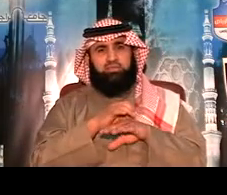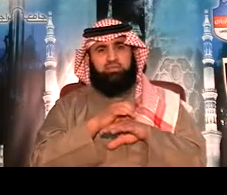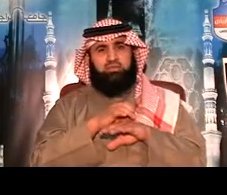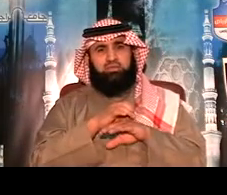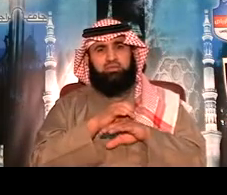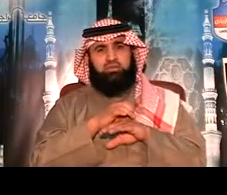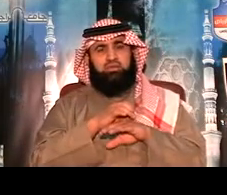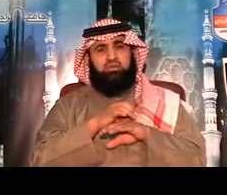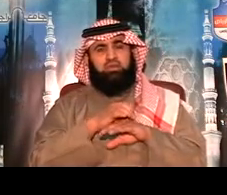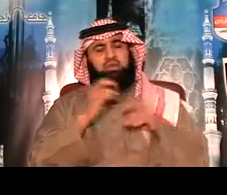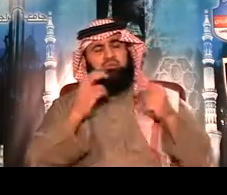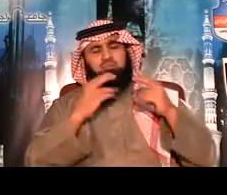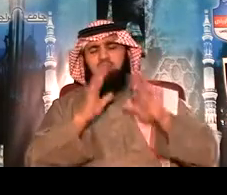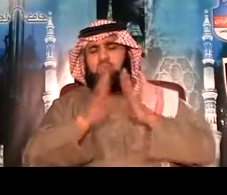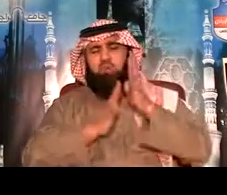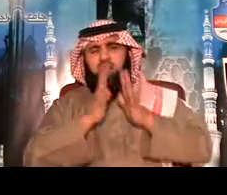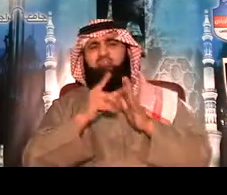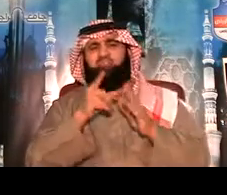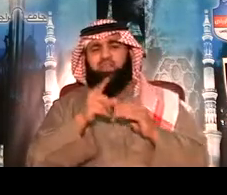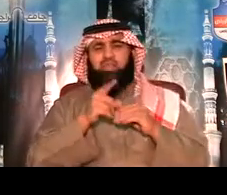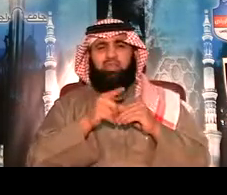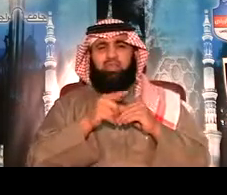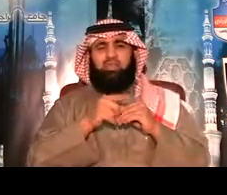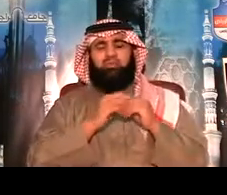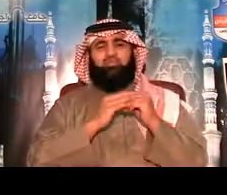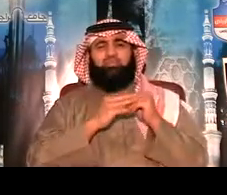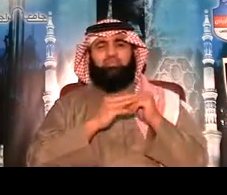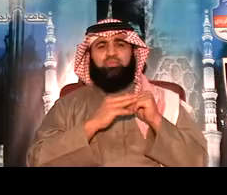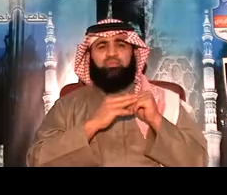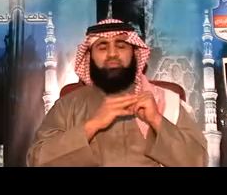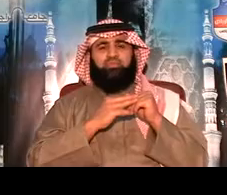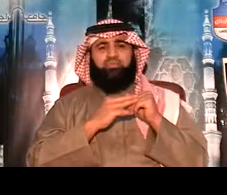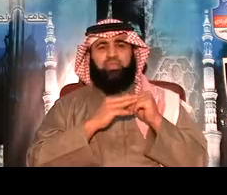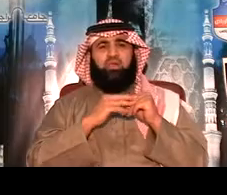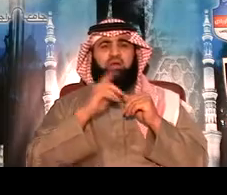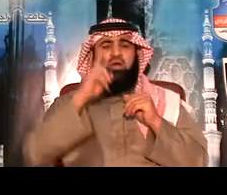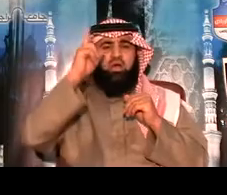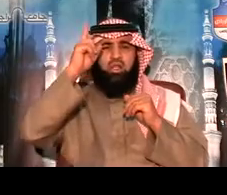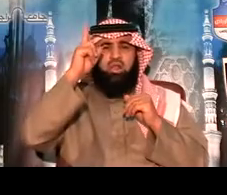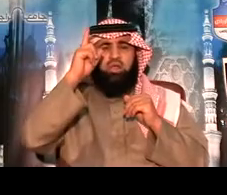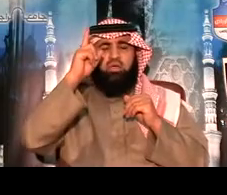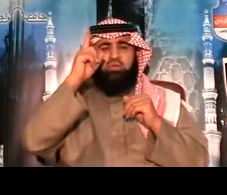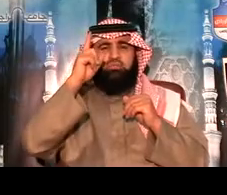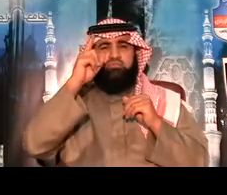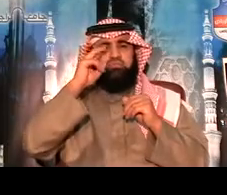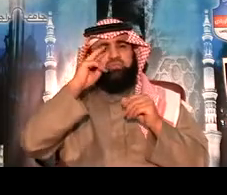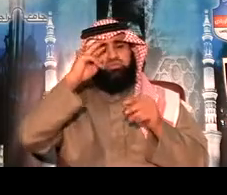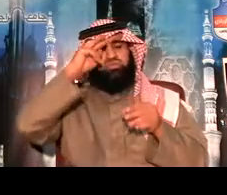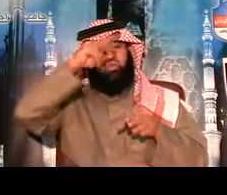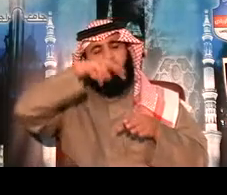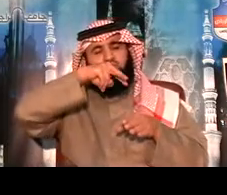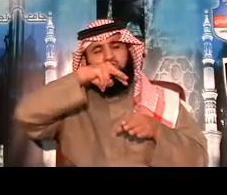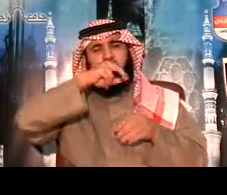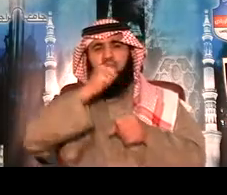يحدثهم ليحمدوه ولا ليثنوا عليه، فإن الله عز وجل مطلع على حقيقة